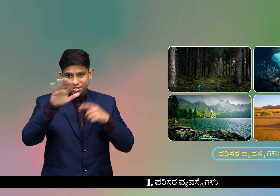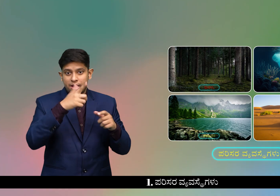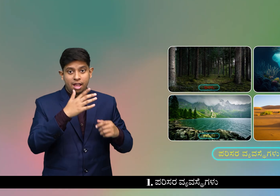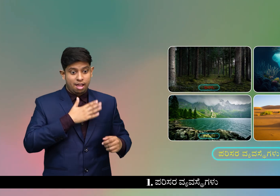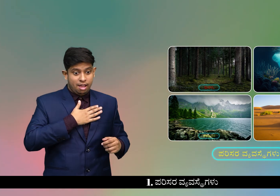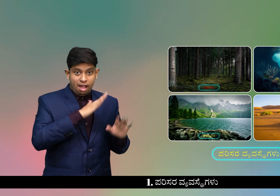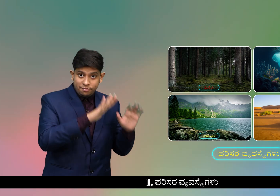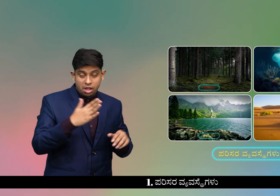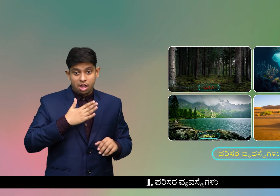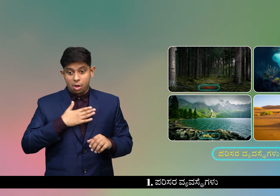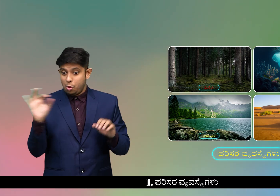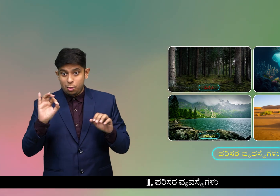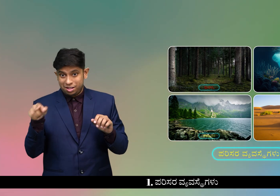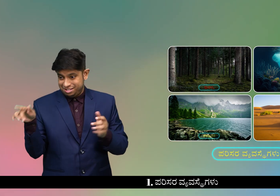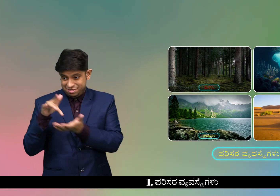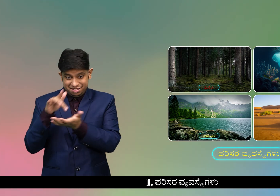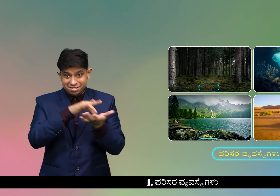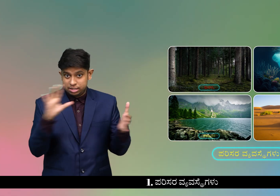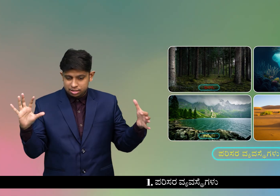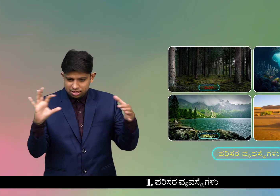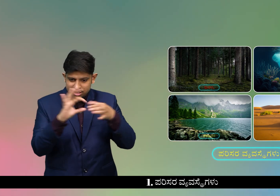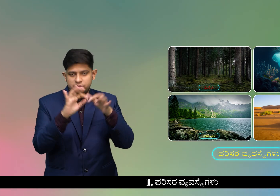ಪರಿಸರ ವ್ಯವಸ್ಥೆಗಳು.